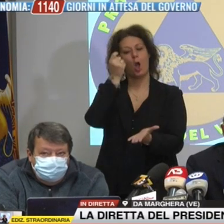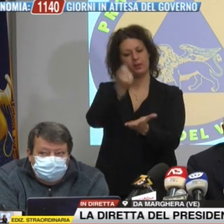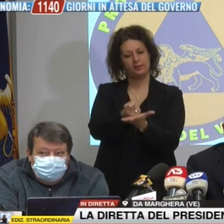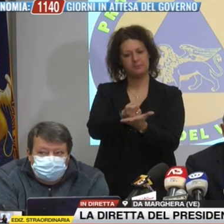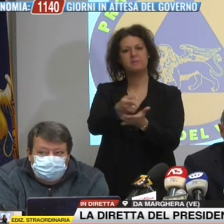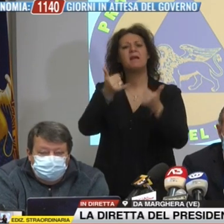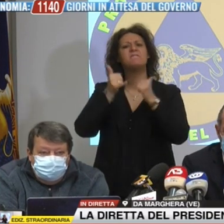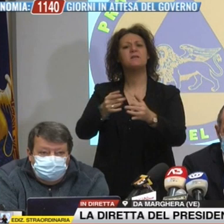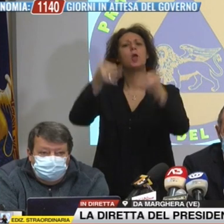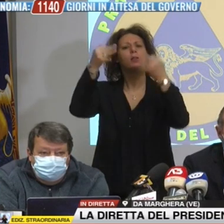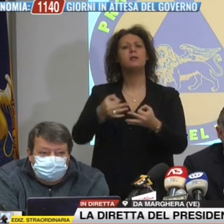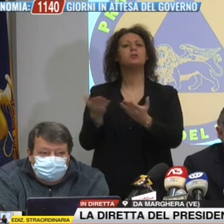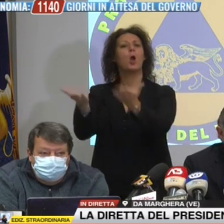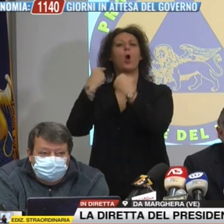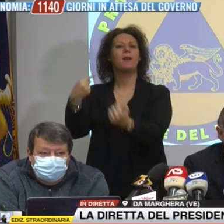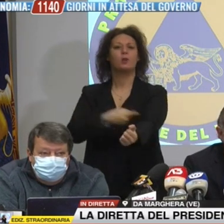le caramelle o altre robe.